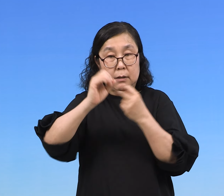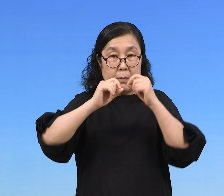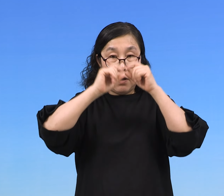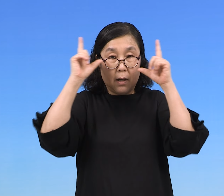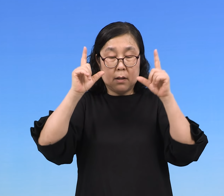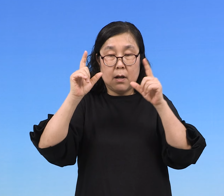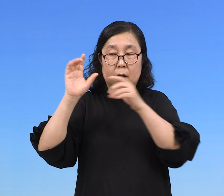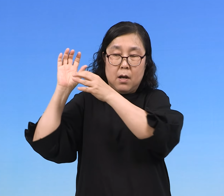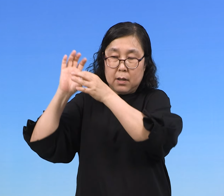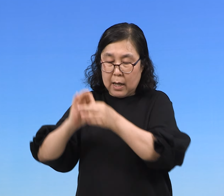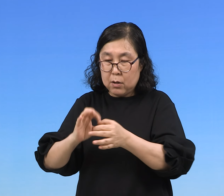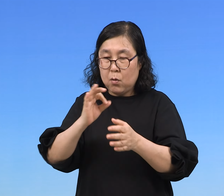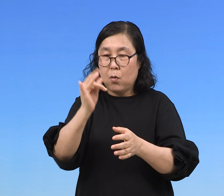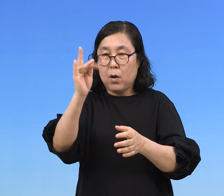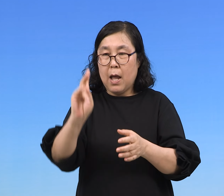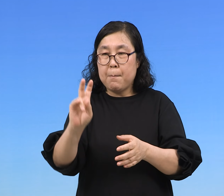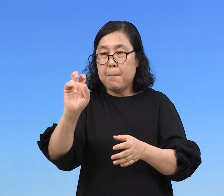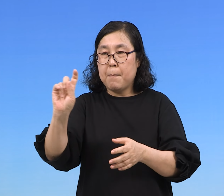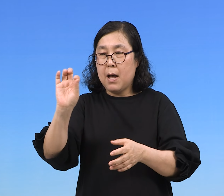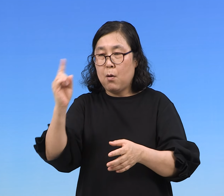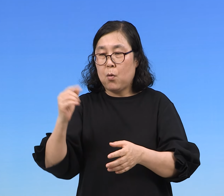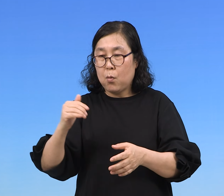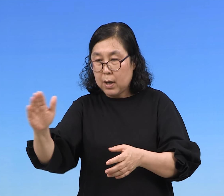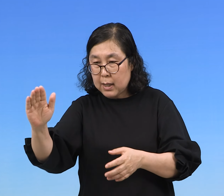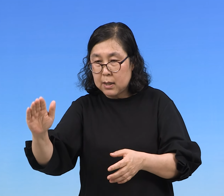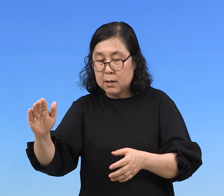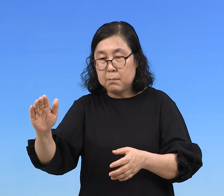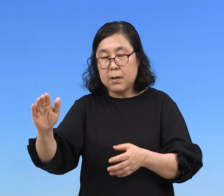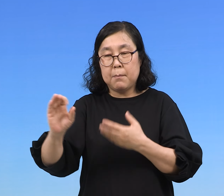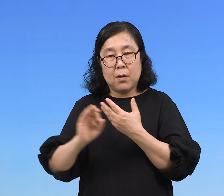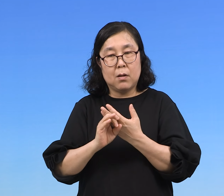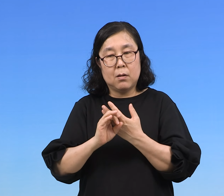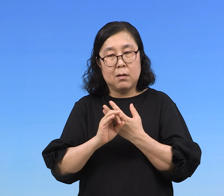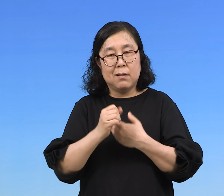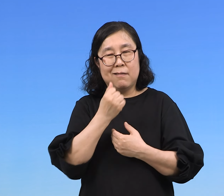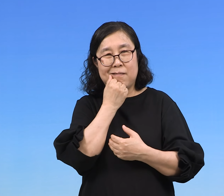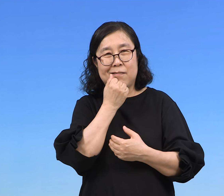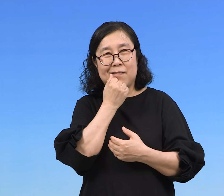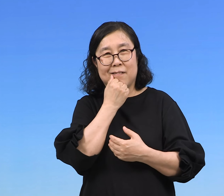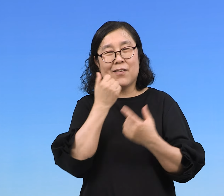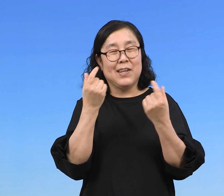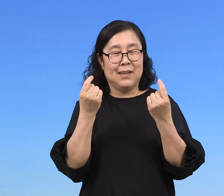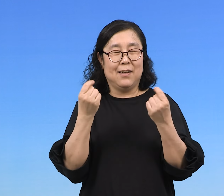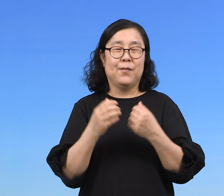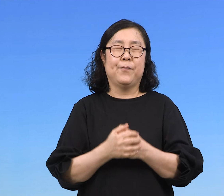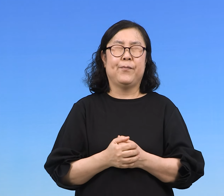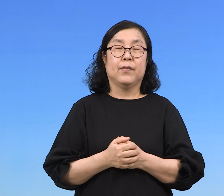일어나가지고 계속 엠마오로 갔다. 이 코미디 아닙니까?